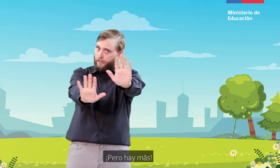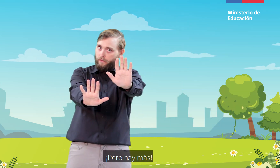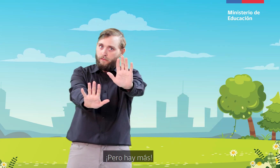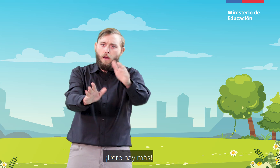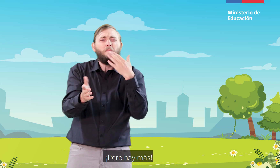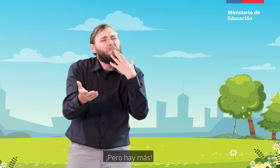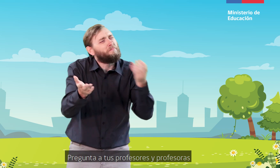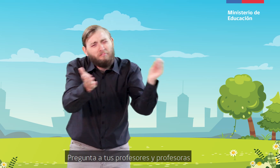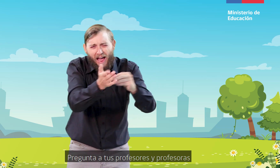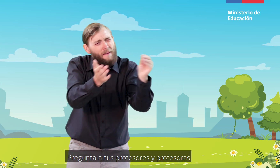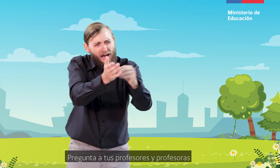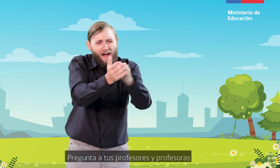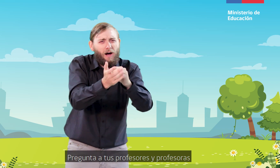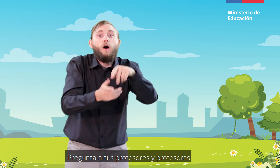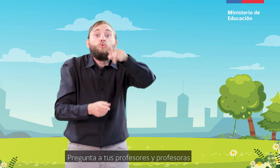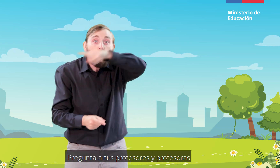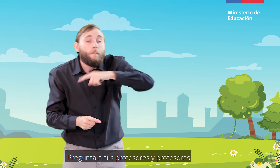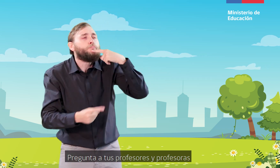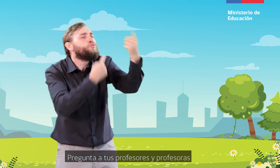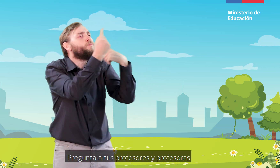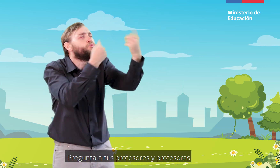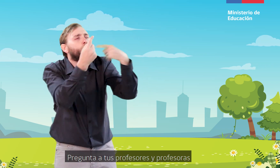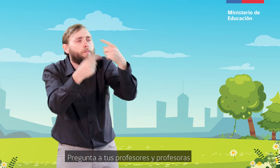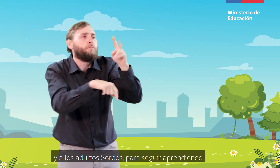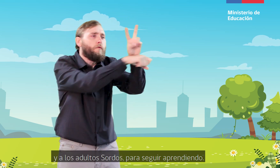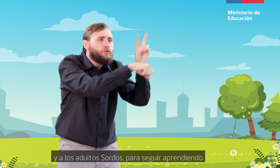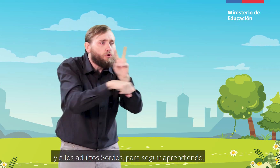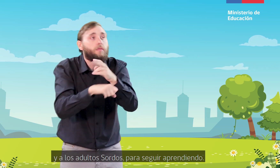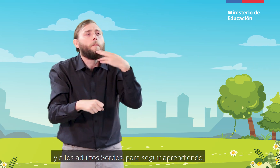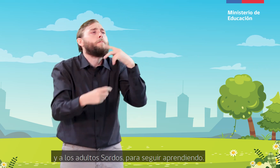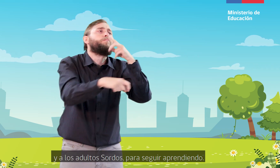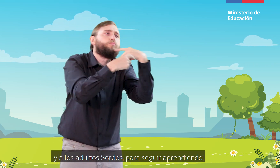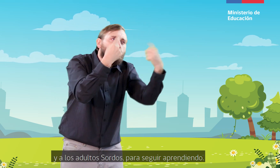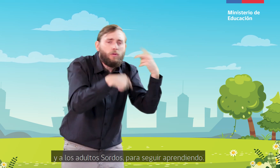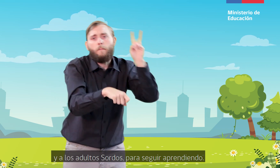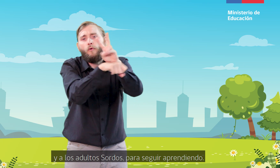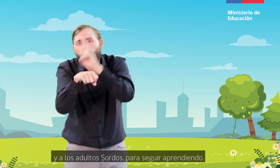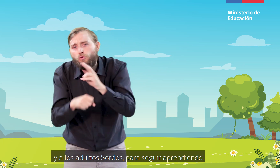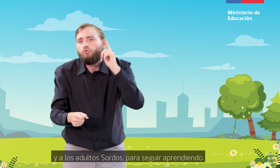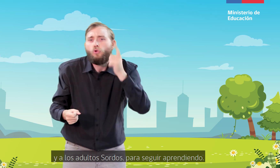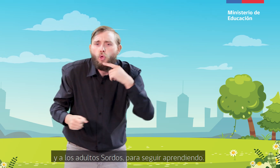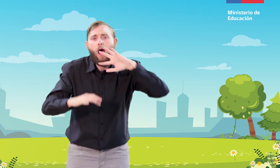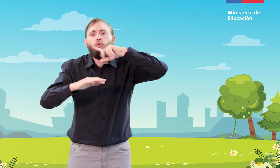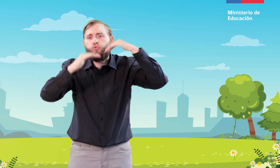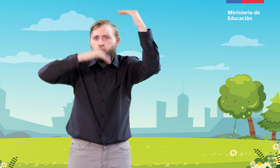Pero hay más. Pregunta a tus profesores y profesoras y a los adultos sordos para seguir aprendiendo.